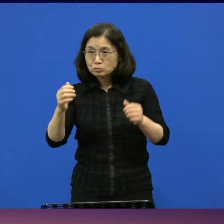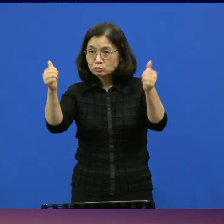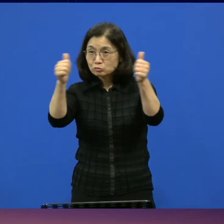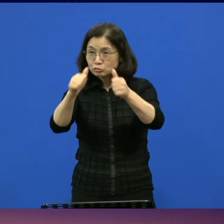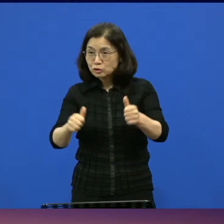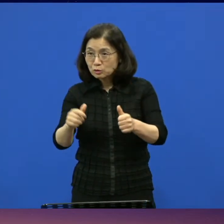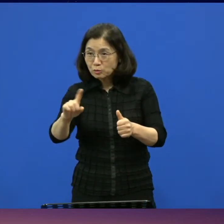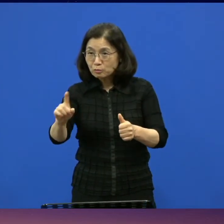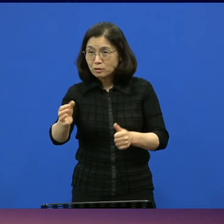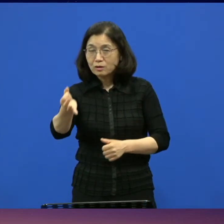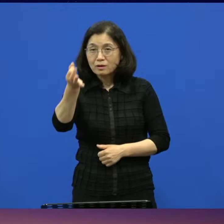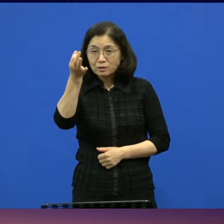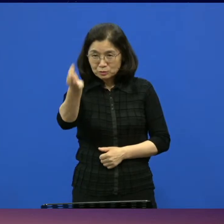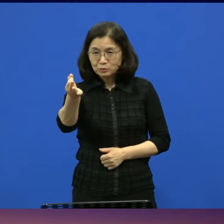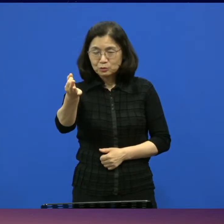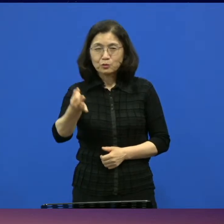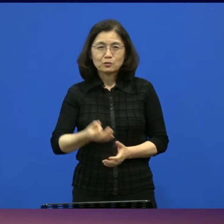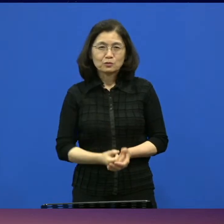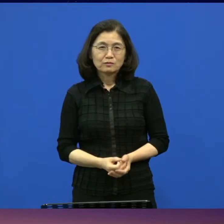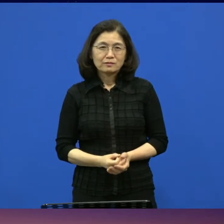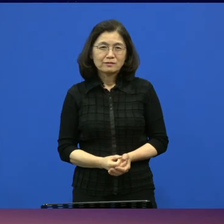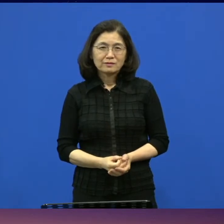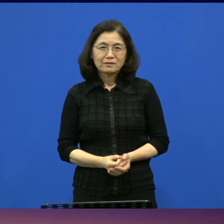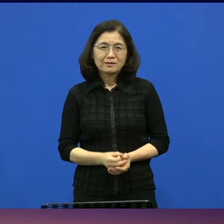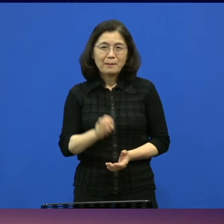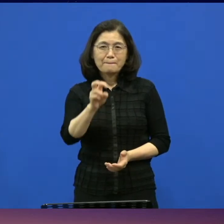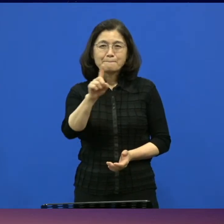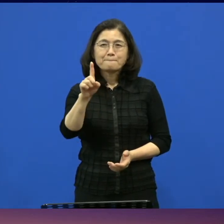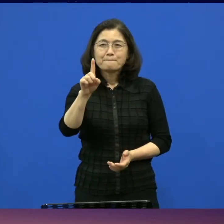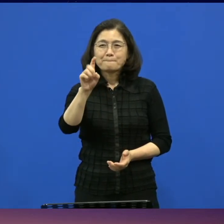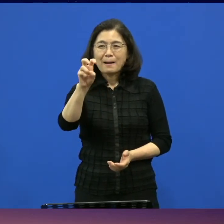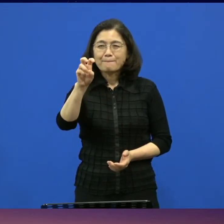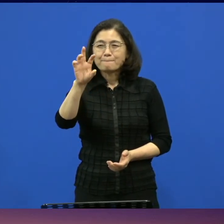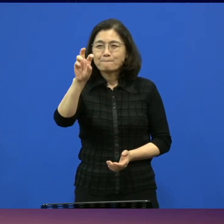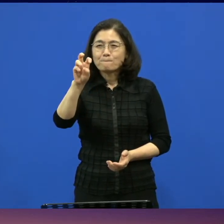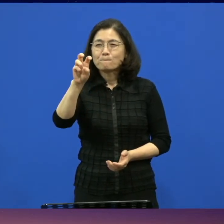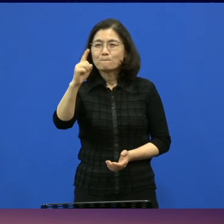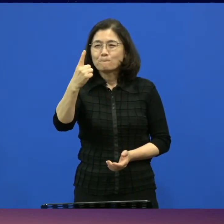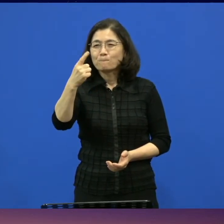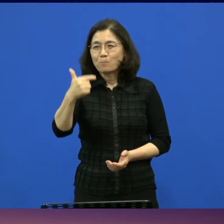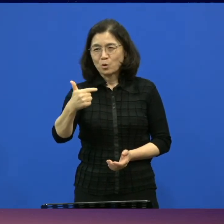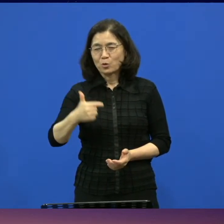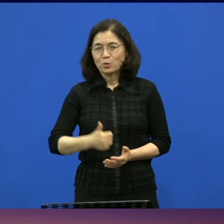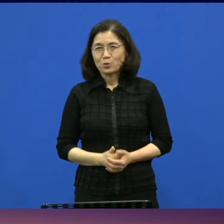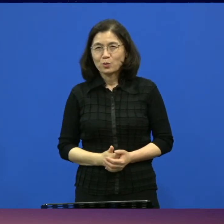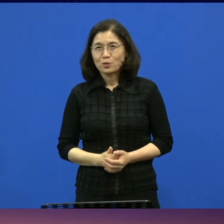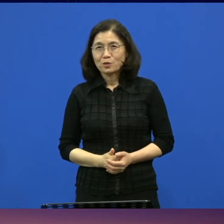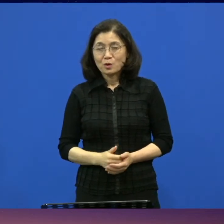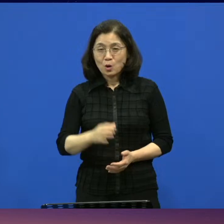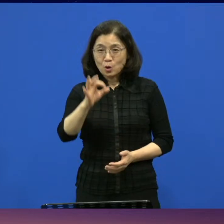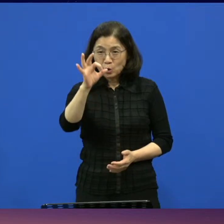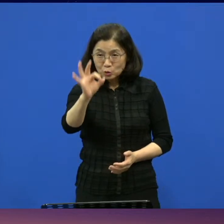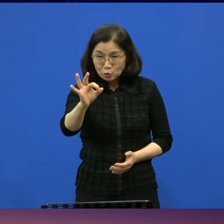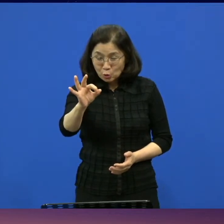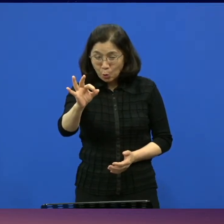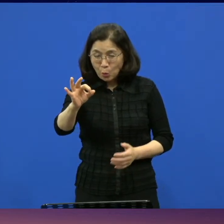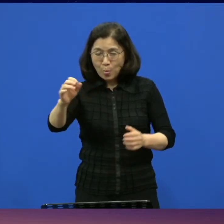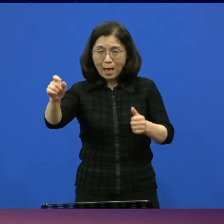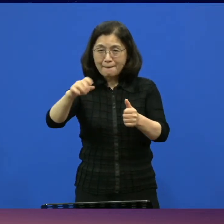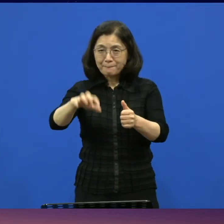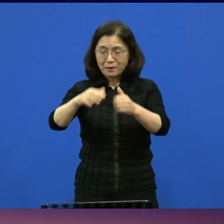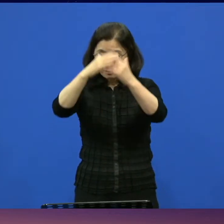딴 게 아니에요. 만몬이에요, 만몬. 돈이에요, 돈. 돈 앞에 모두가 엎드리죠.